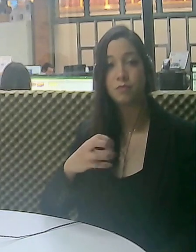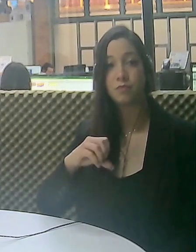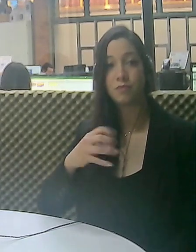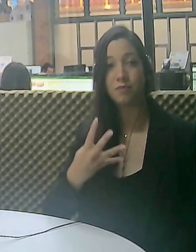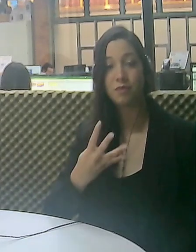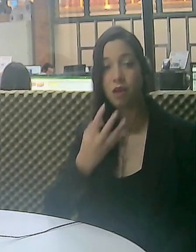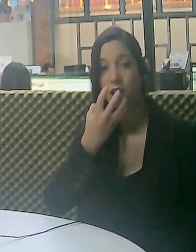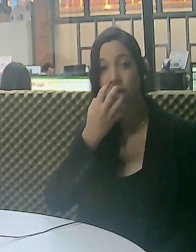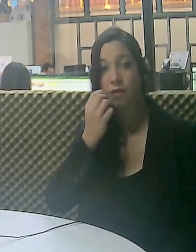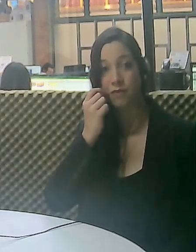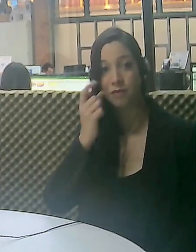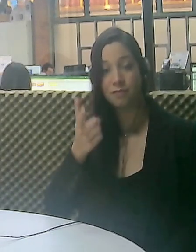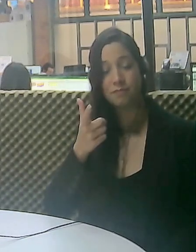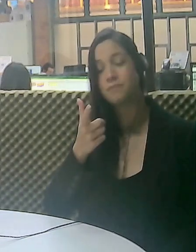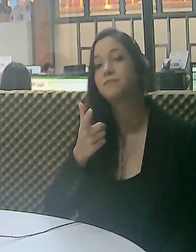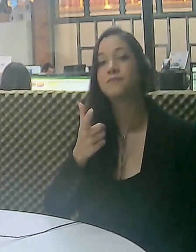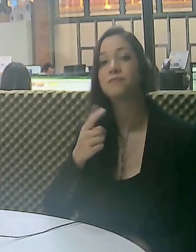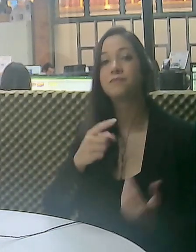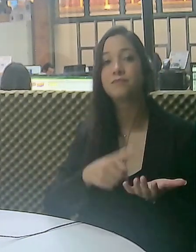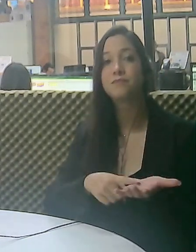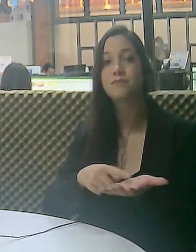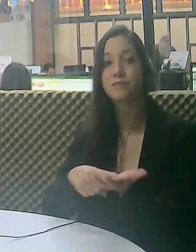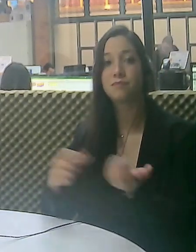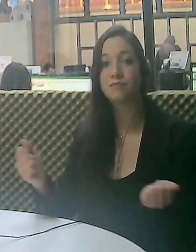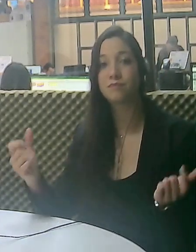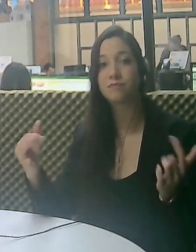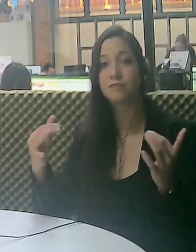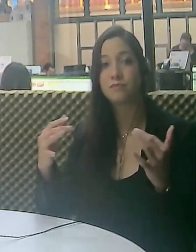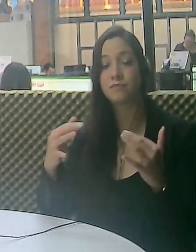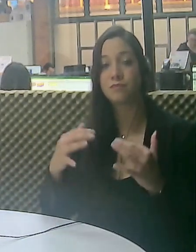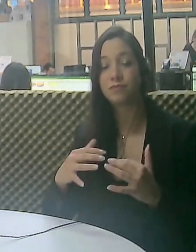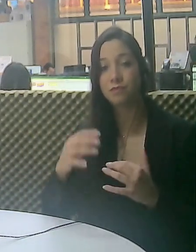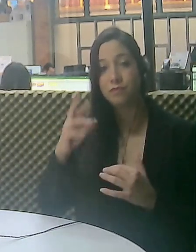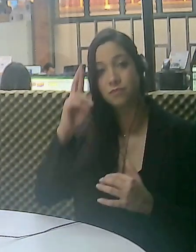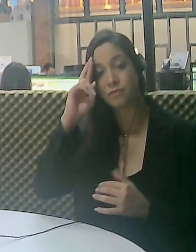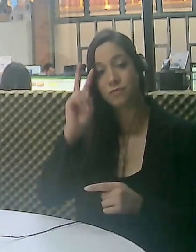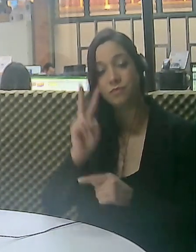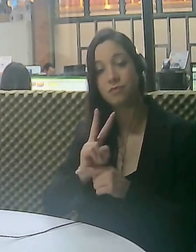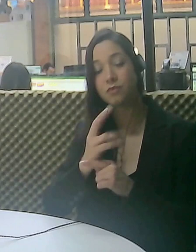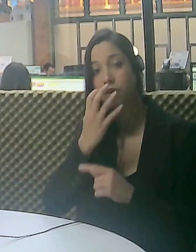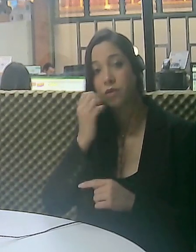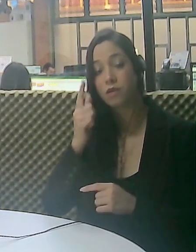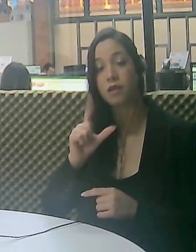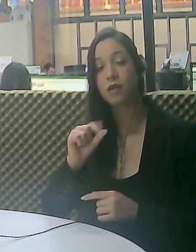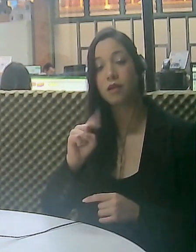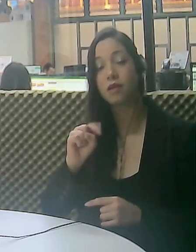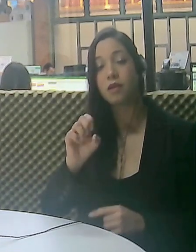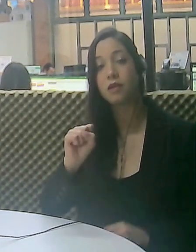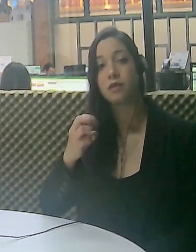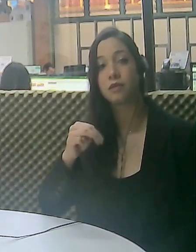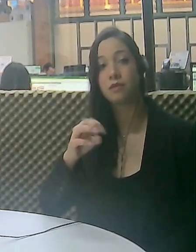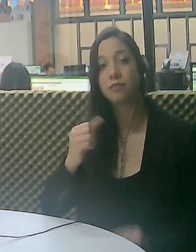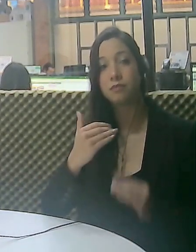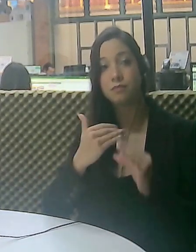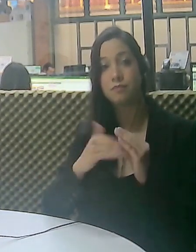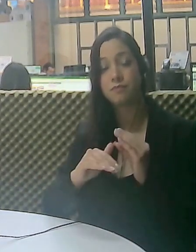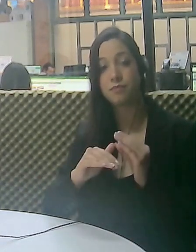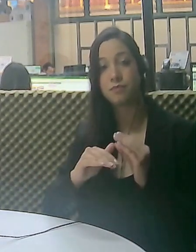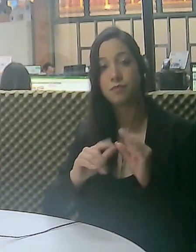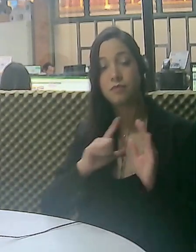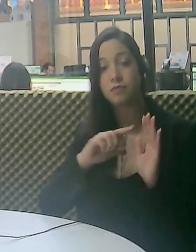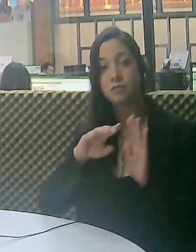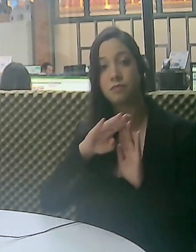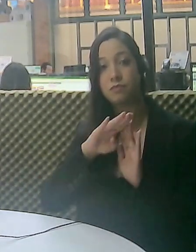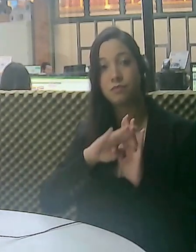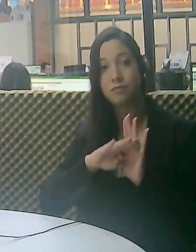4.394 animais. A convocação para os tutores levarem seus pets é feita via SMS, com base na lista de